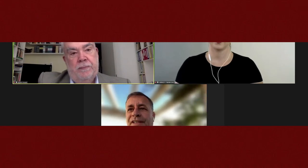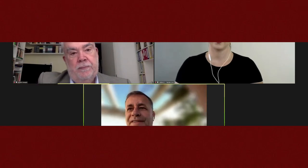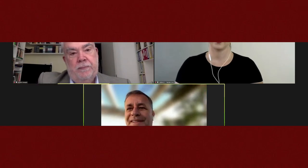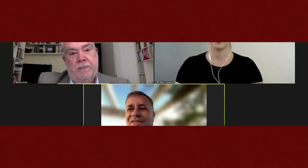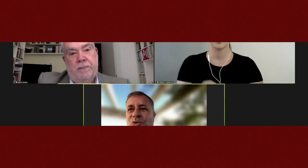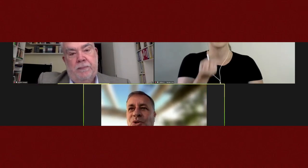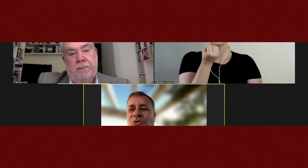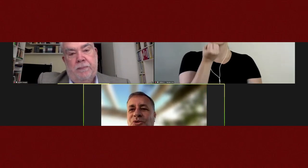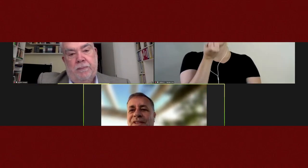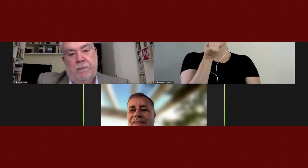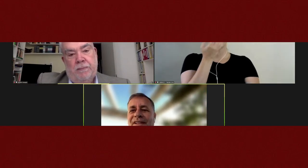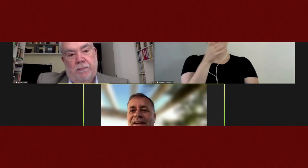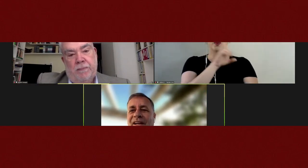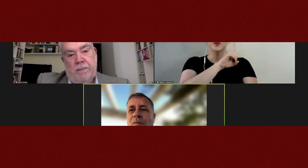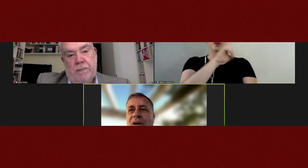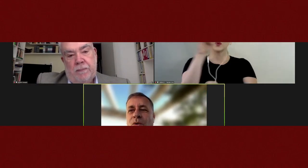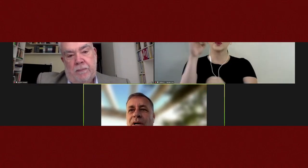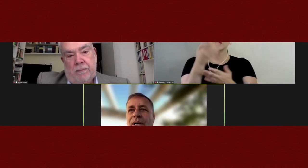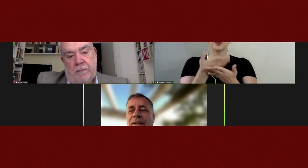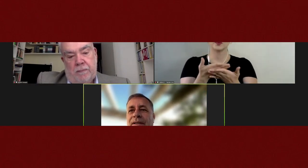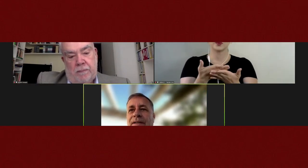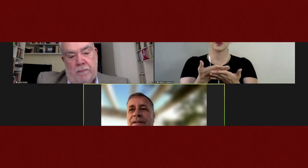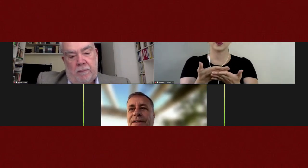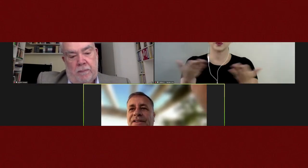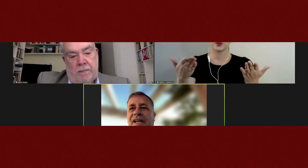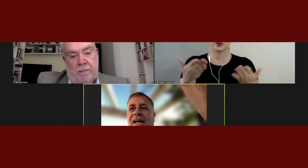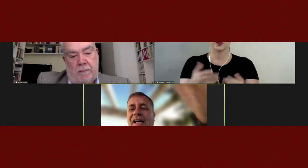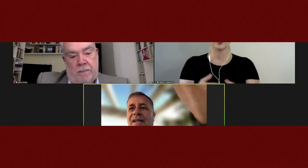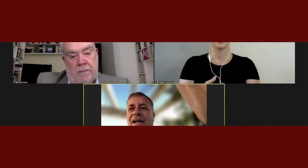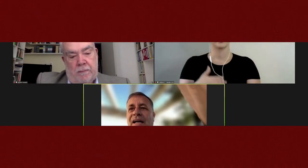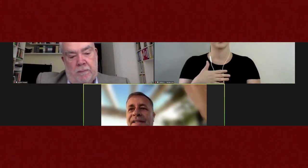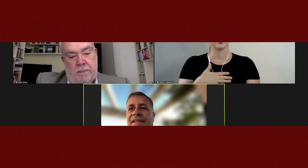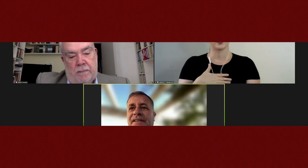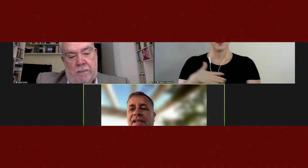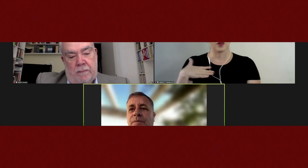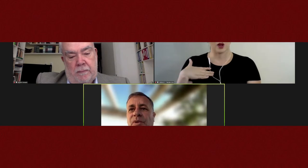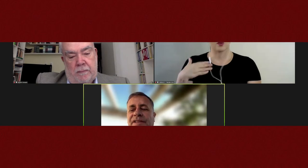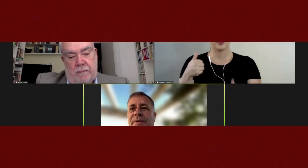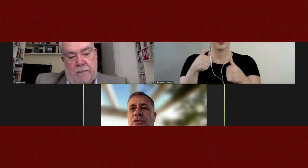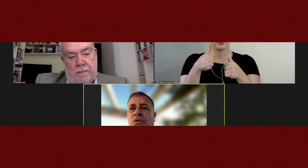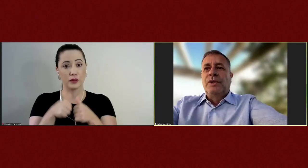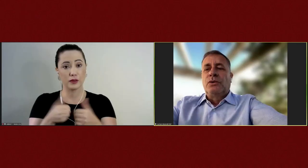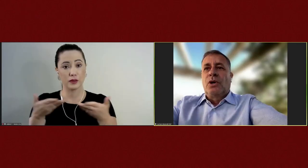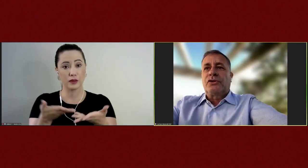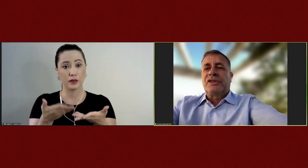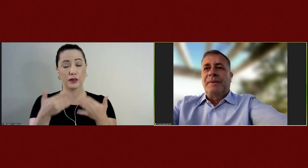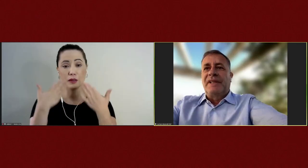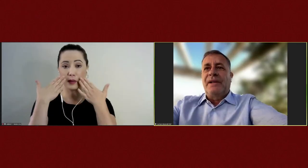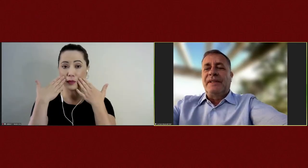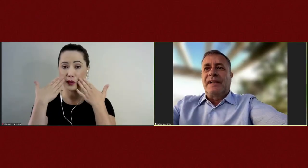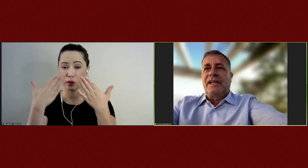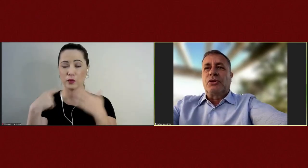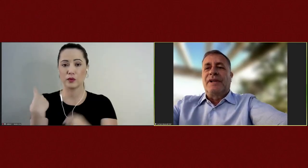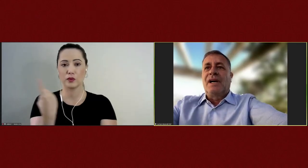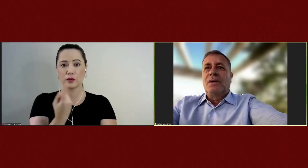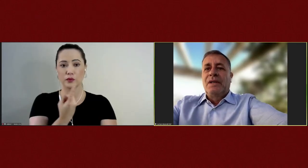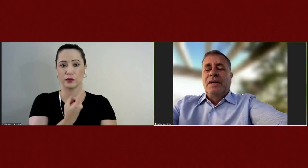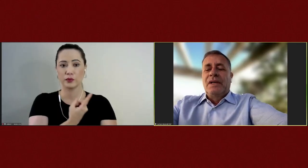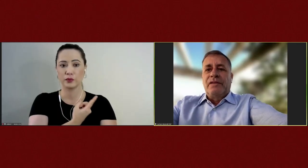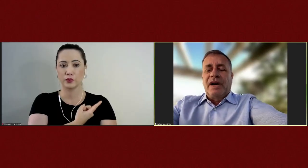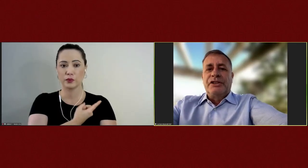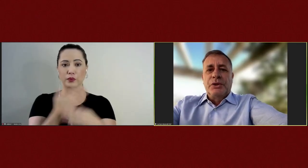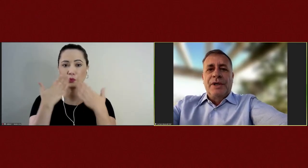Bom dia a todos. É uma honra estar aqui na cerimônia de abertura do nosso seminário